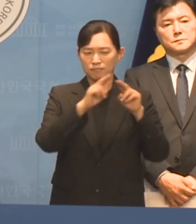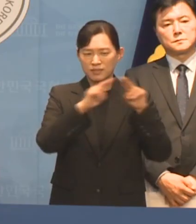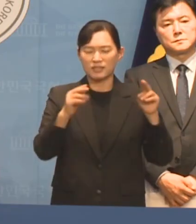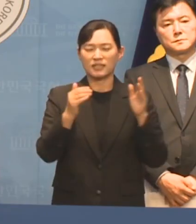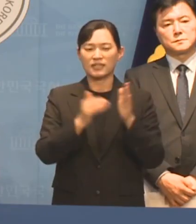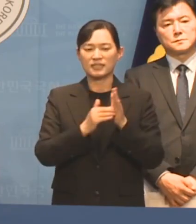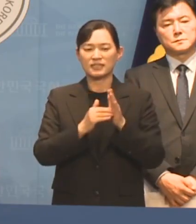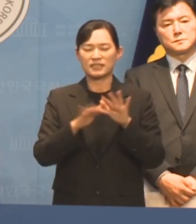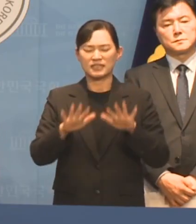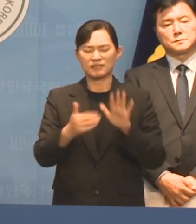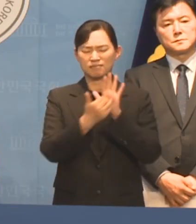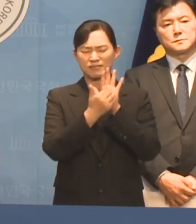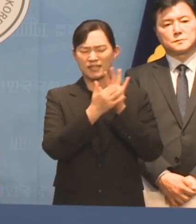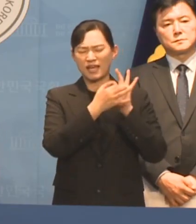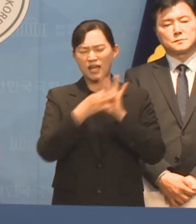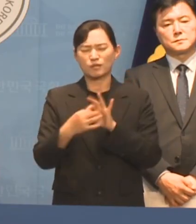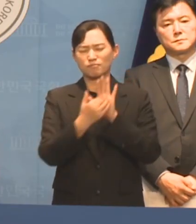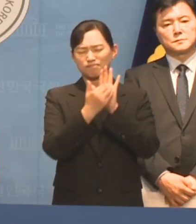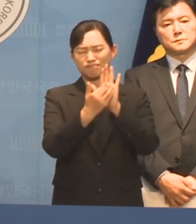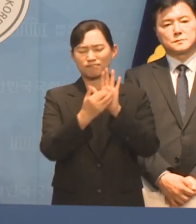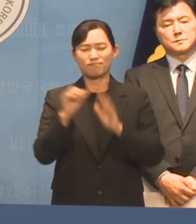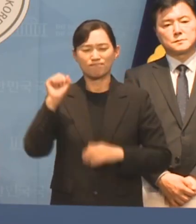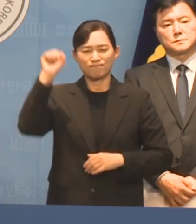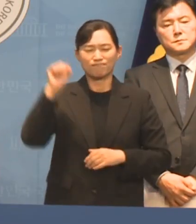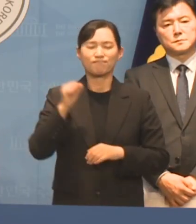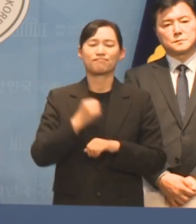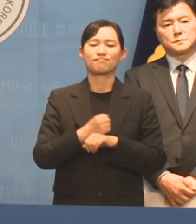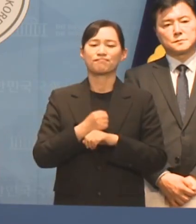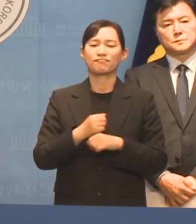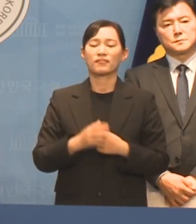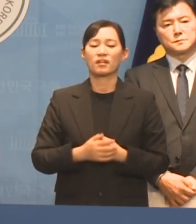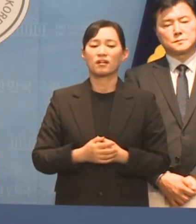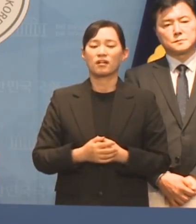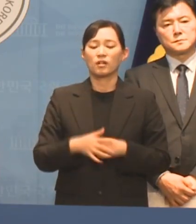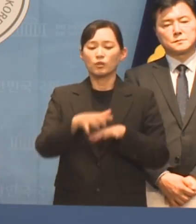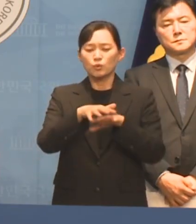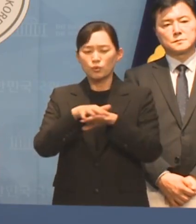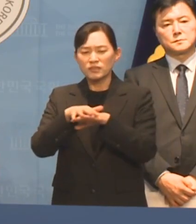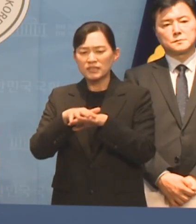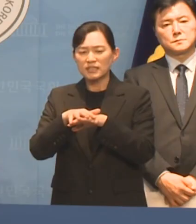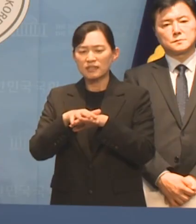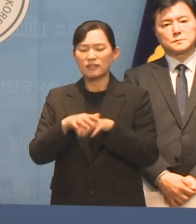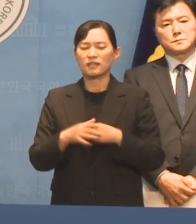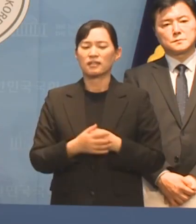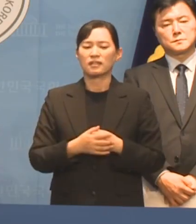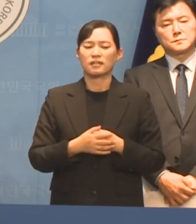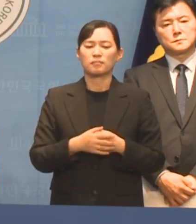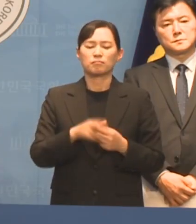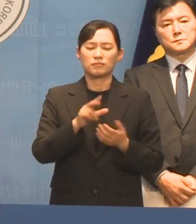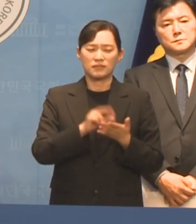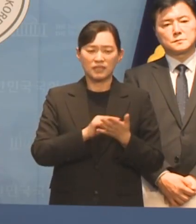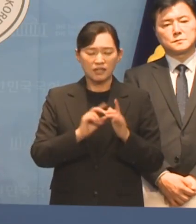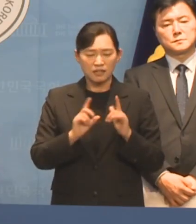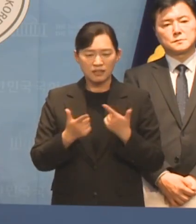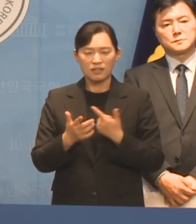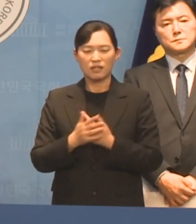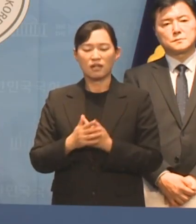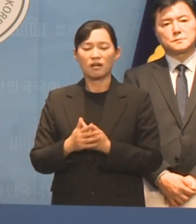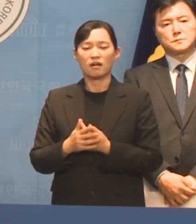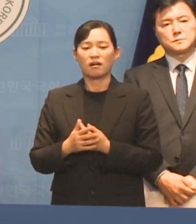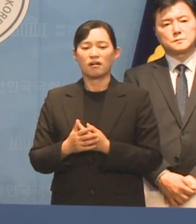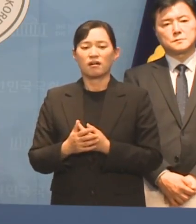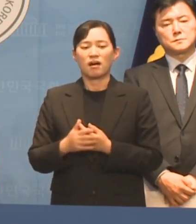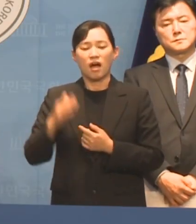수단을 동원해 저항하고 투쟁할 것입니다. 이는 조직의 목리가 아니라 공사와 한국 관광산업